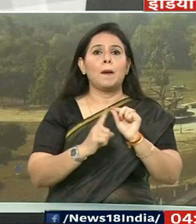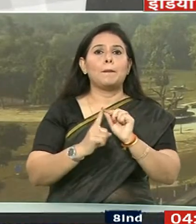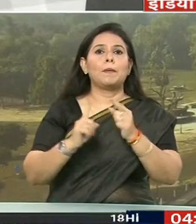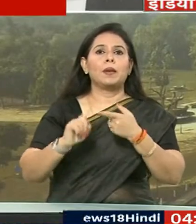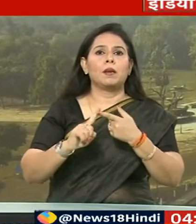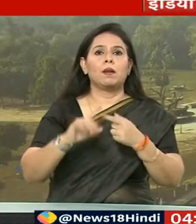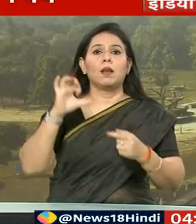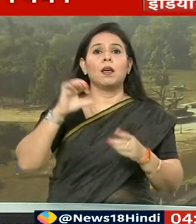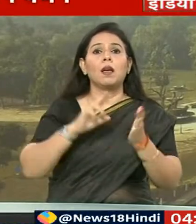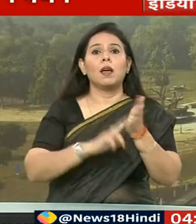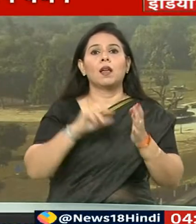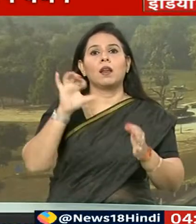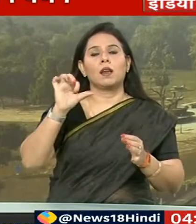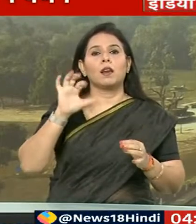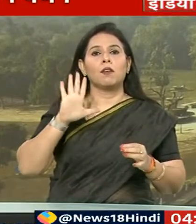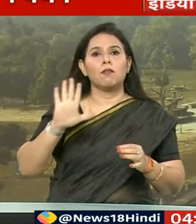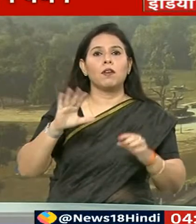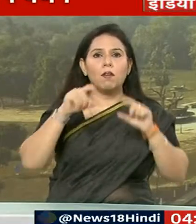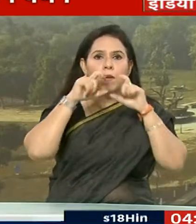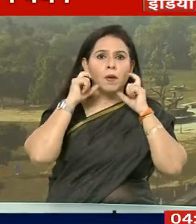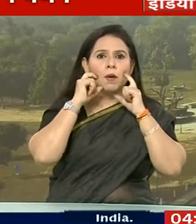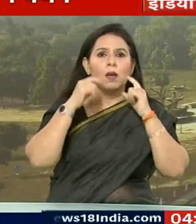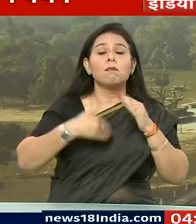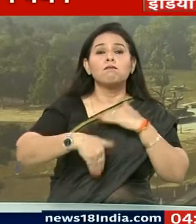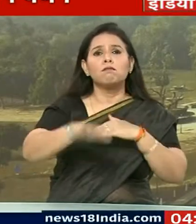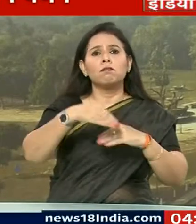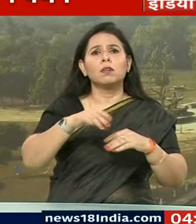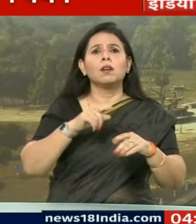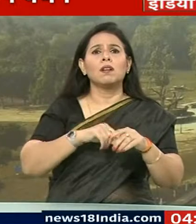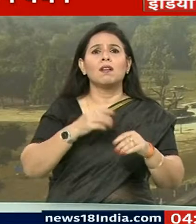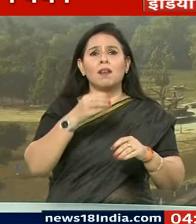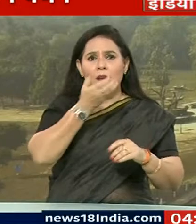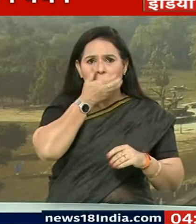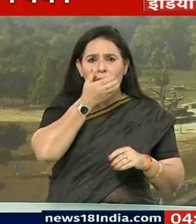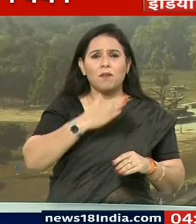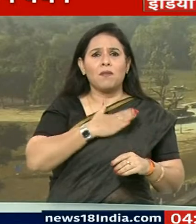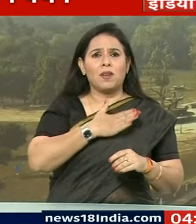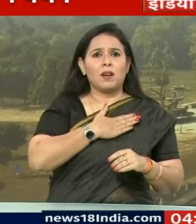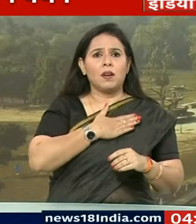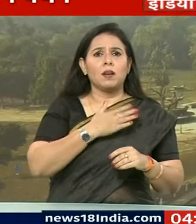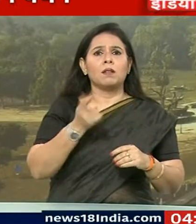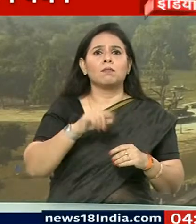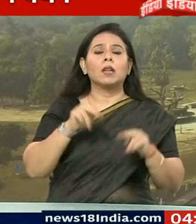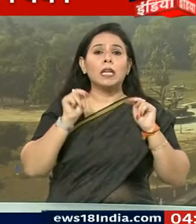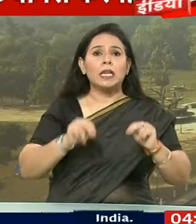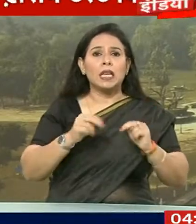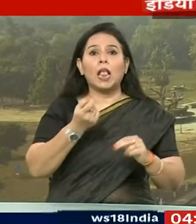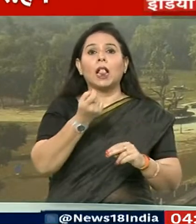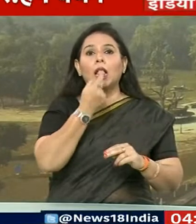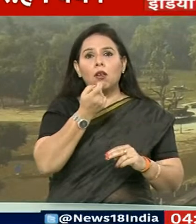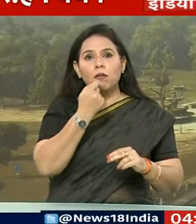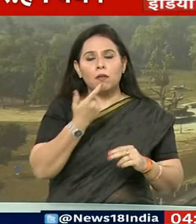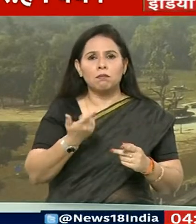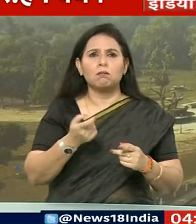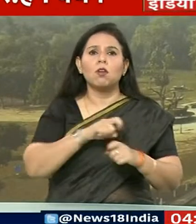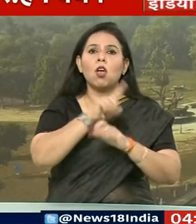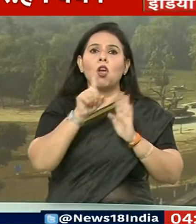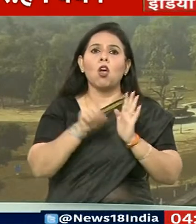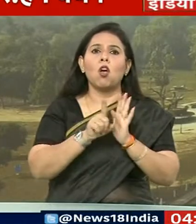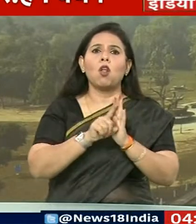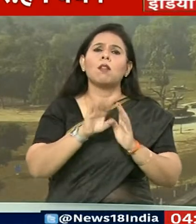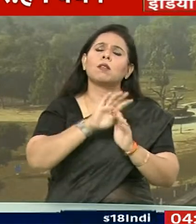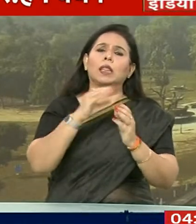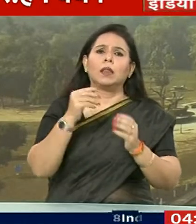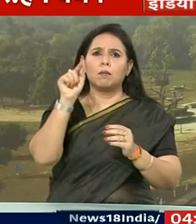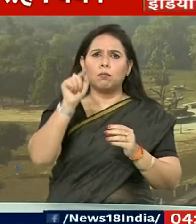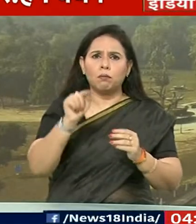PPEs, N95 mask, आने वाले समय में ventilators, जो necessary दवाइयाँ हैं, उन सब के बारे में